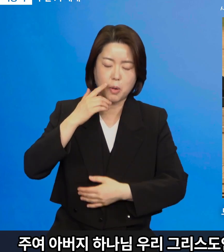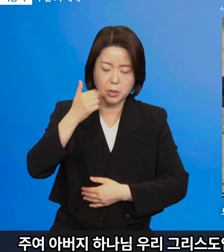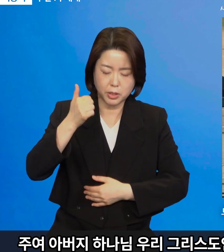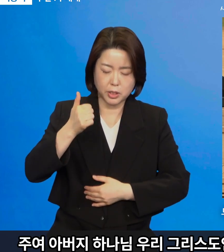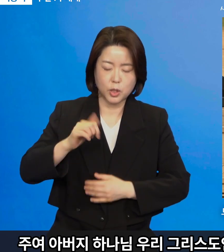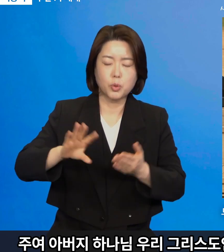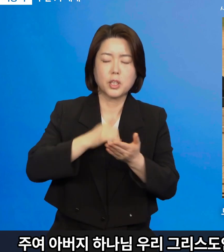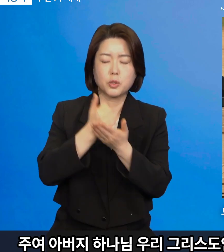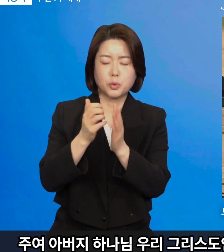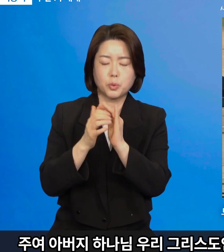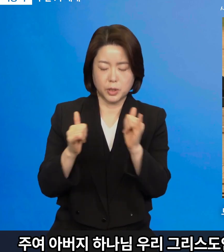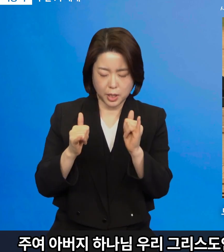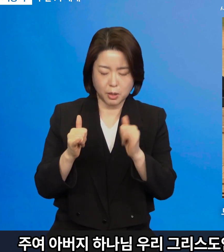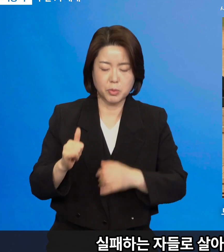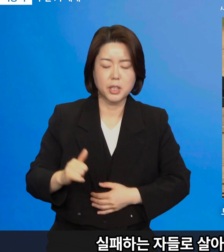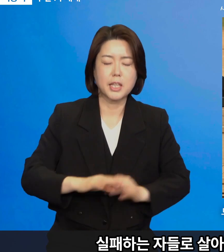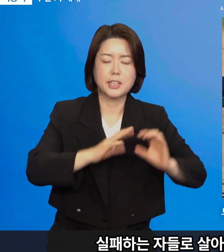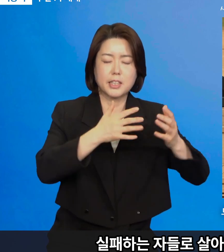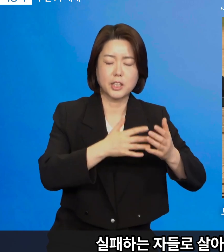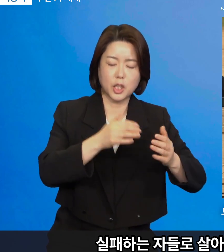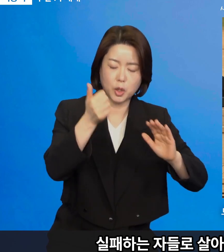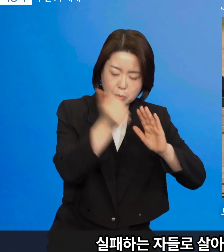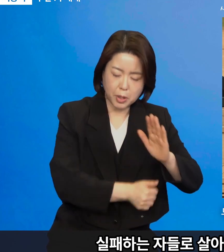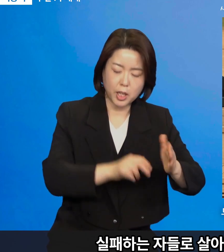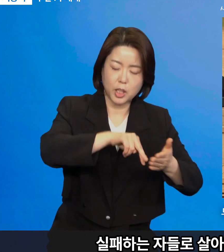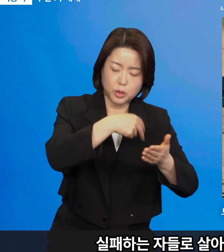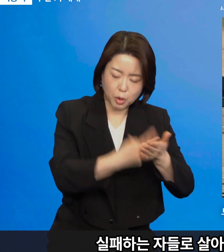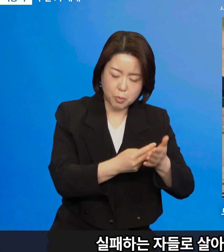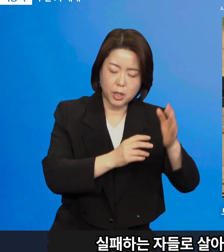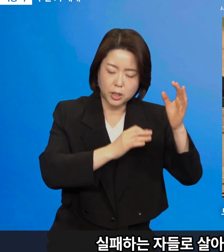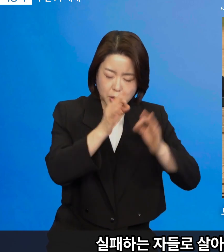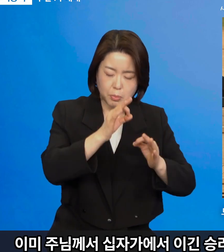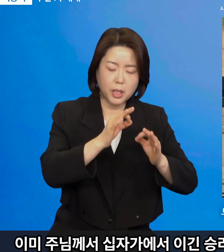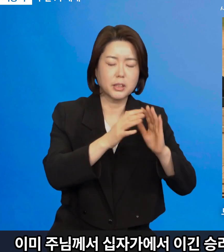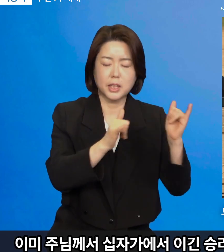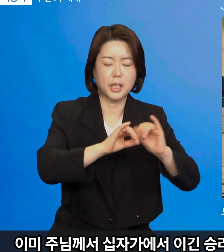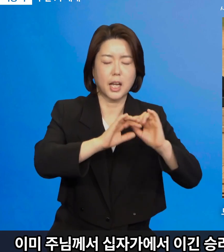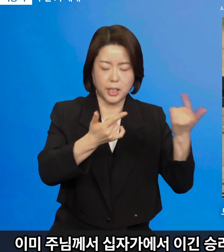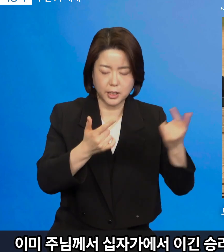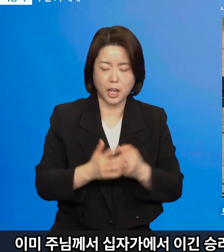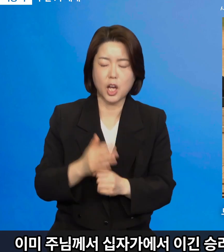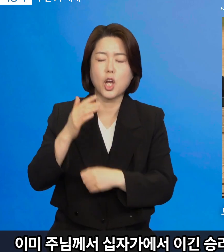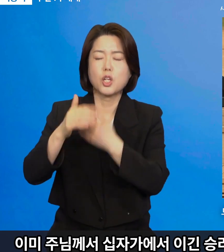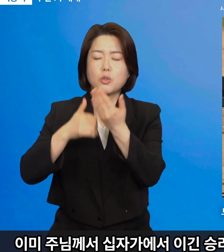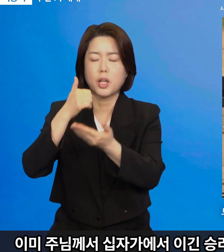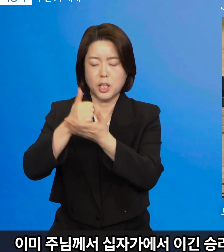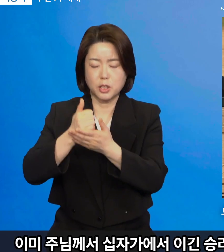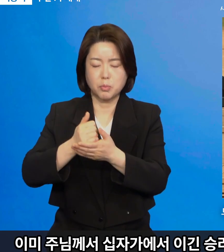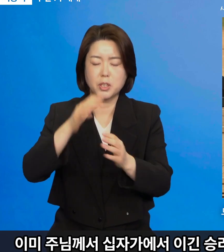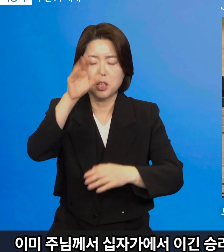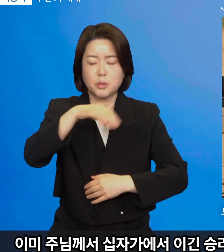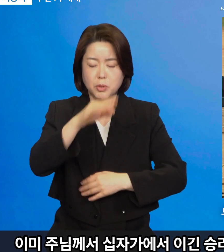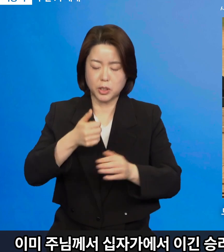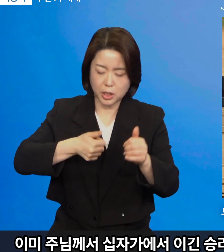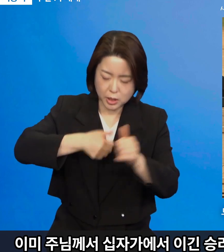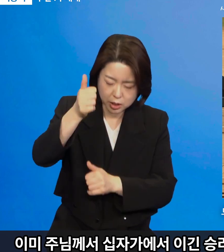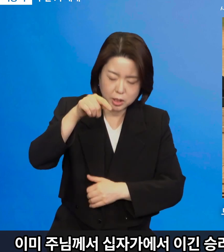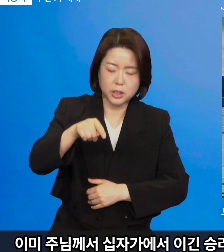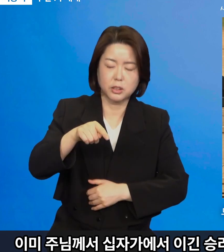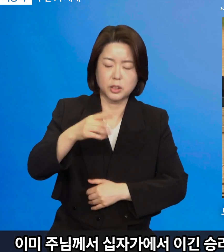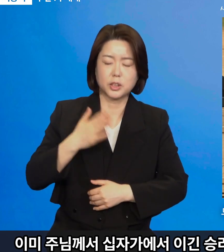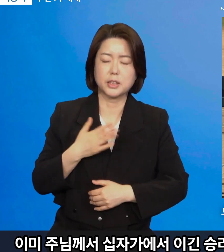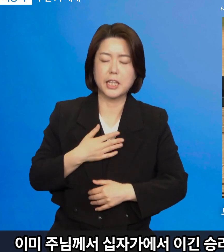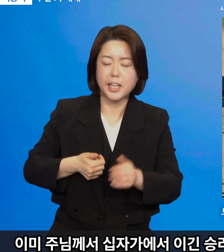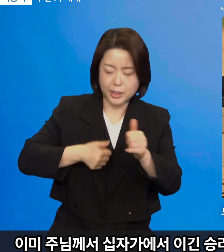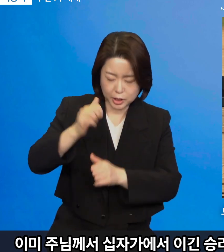세상에서 패배하고 넘어지고 실패하는 자들로 살아가지 않게 하여 주시고, 이미 주님께서 십자가에 이긴 승리가 우리의 승리가